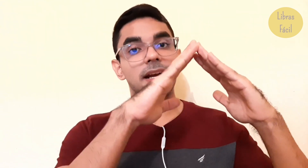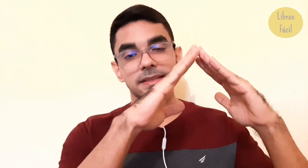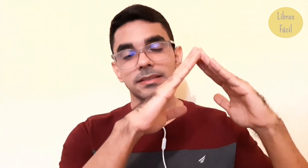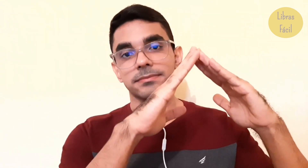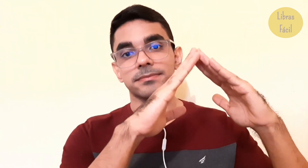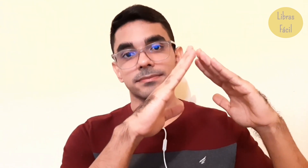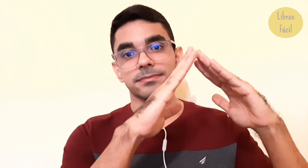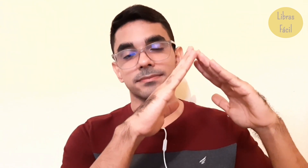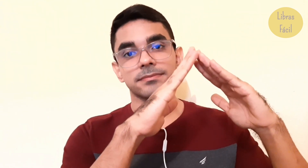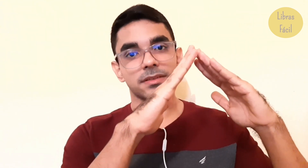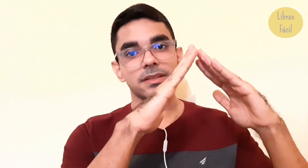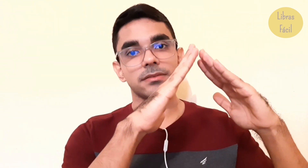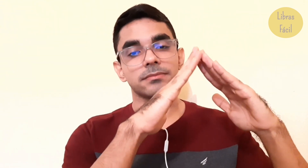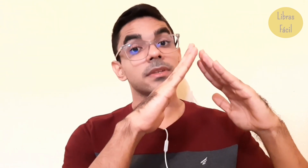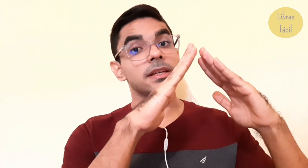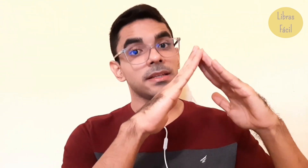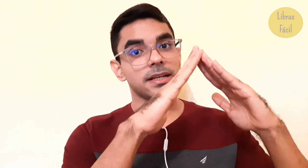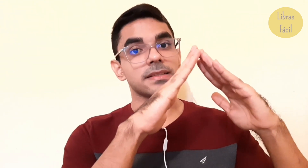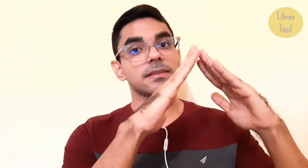casa, tá vendo? Em casa.